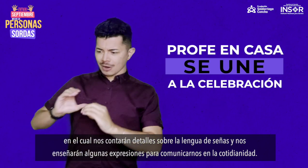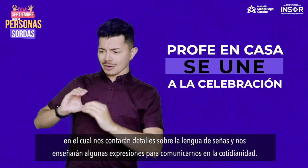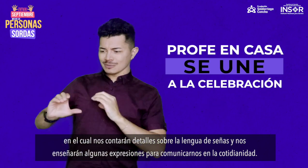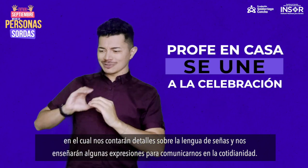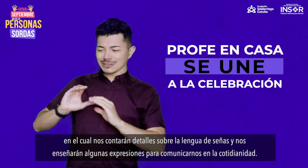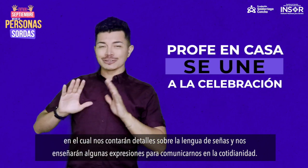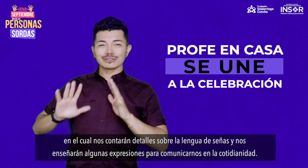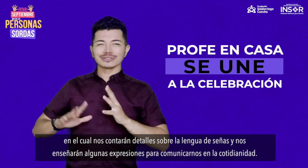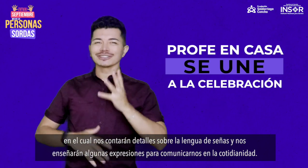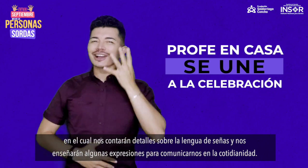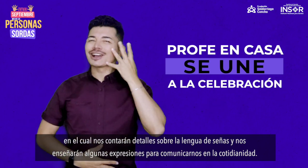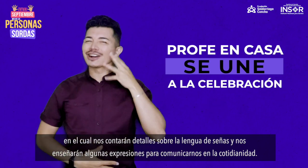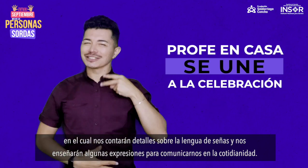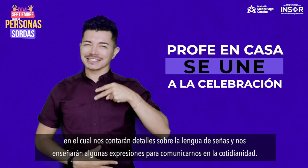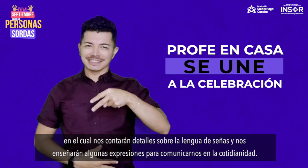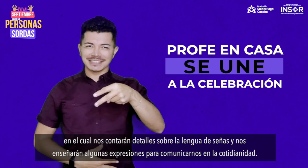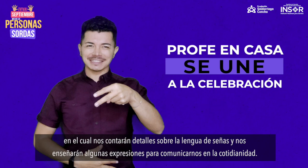para comunicarnos en la cotidianidad.